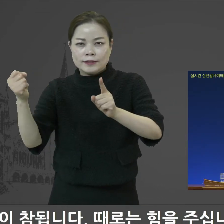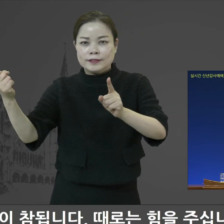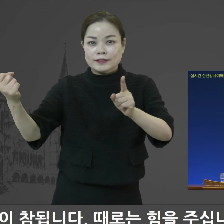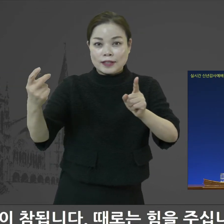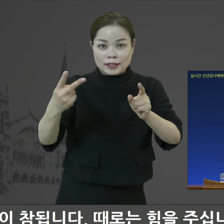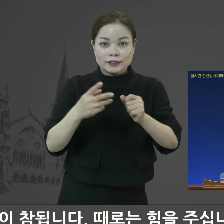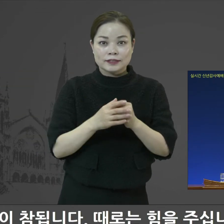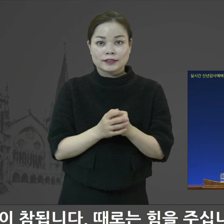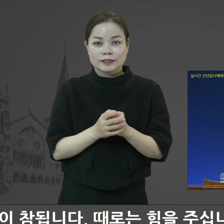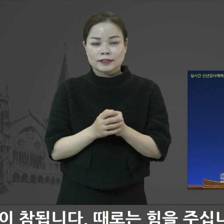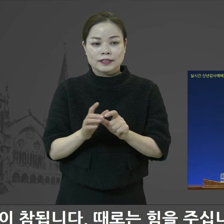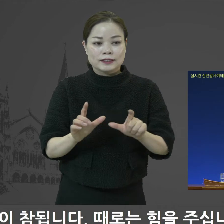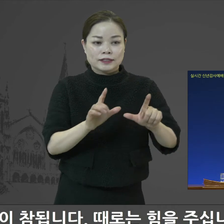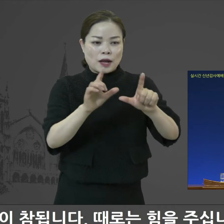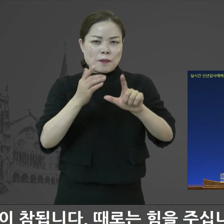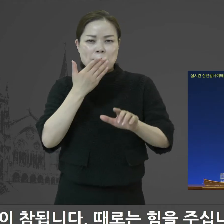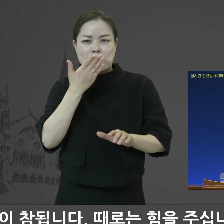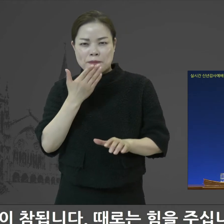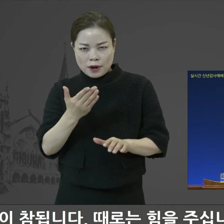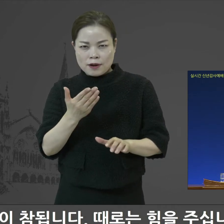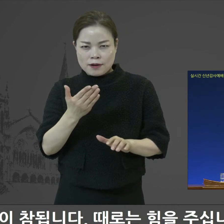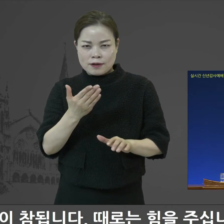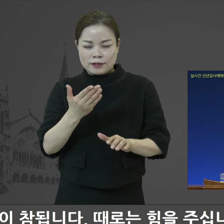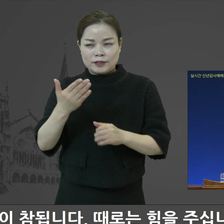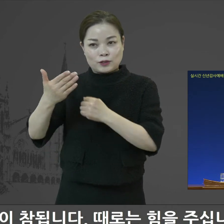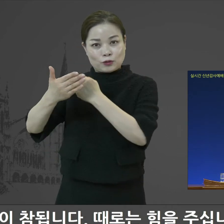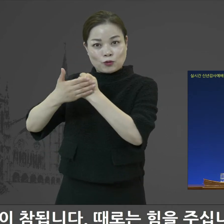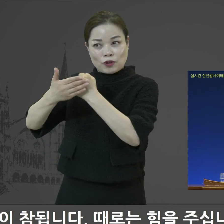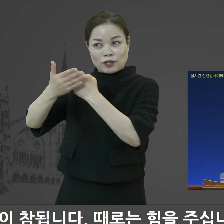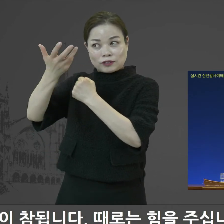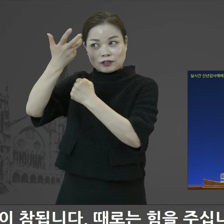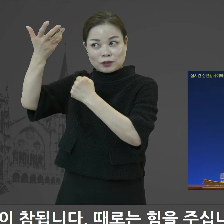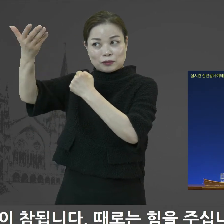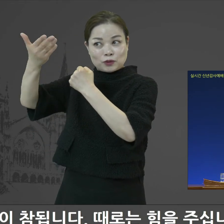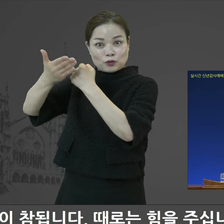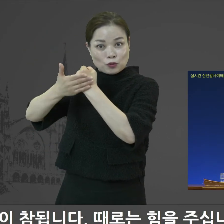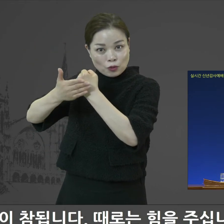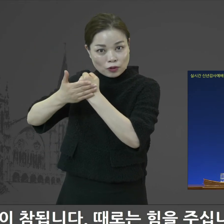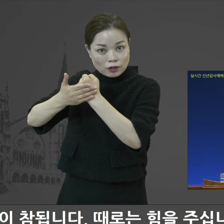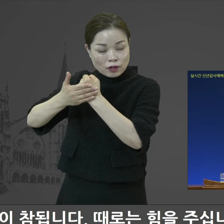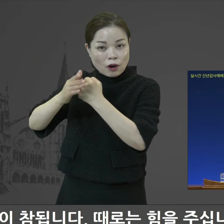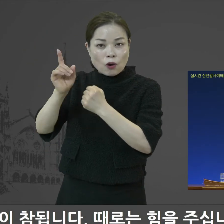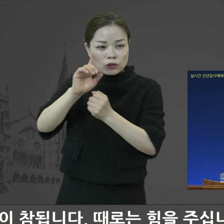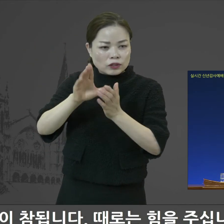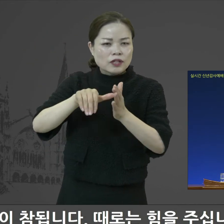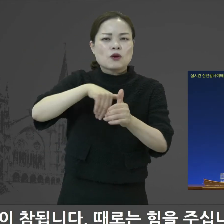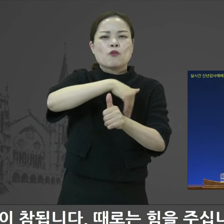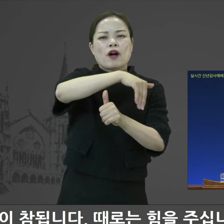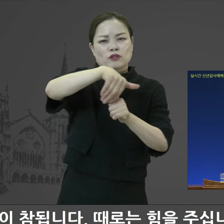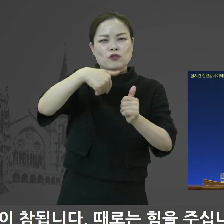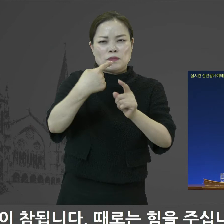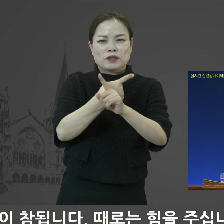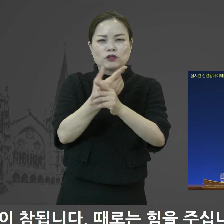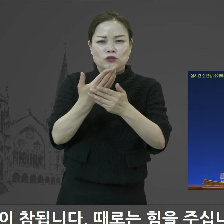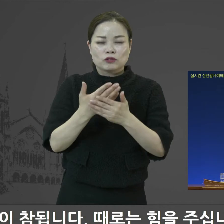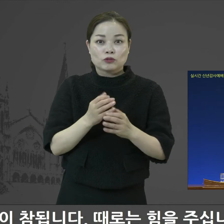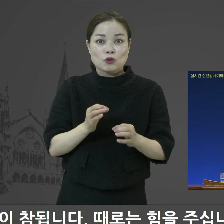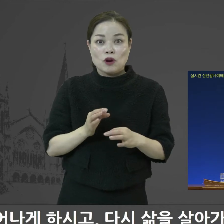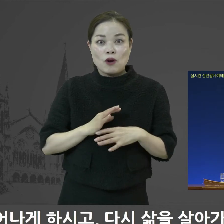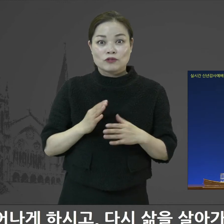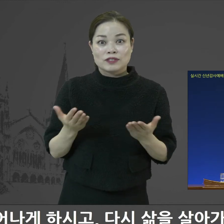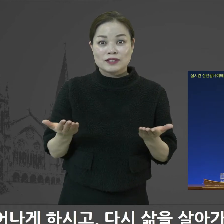다시 삶을 살아갈 수 있도록 도우시죠. 어떤 때 성령께서는 환경을 바꿔주십니다. 참